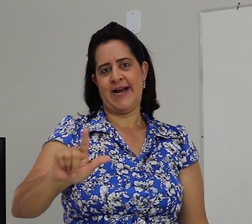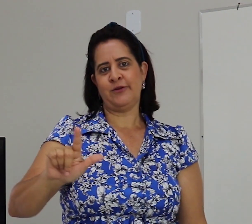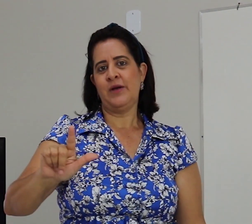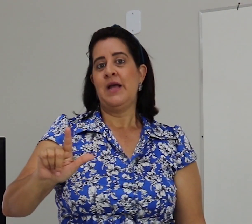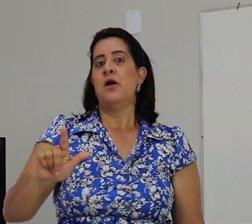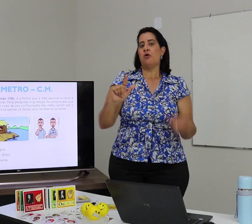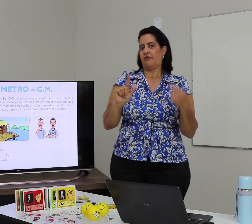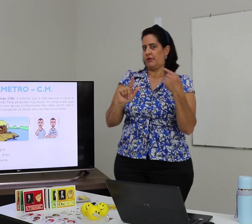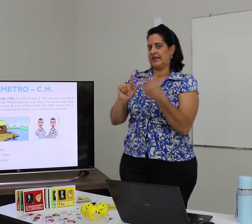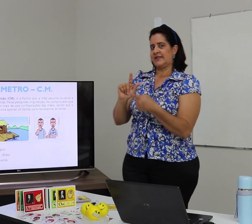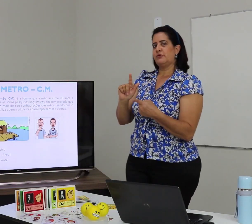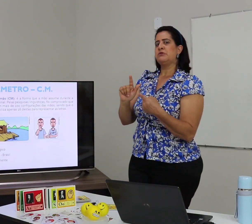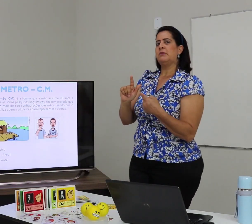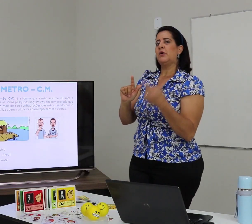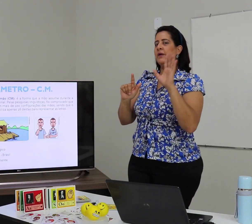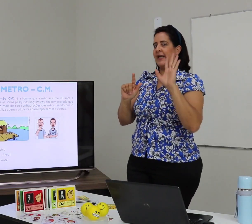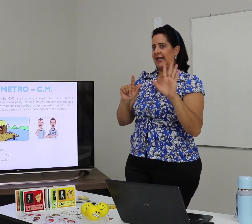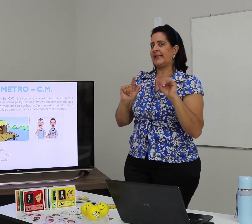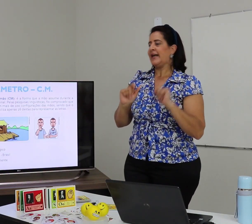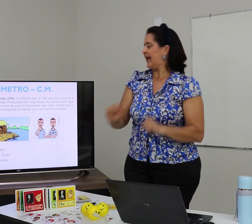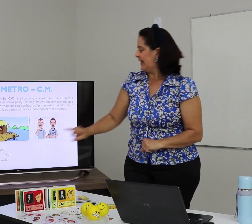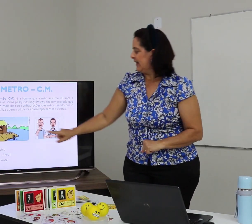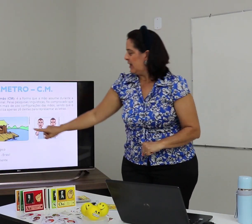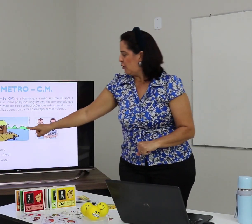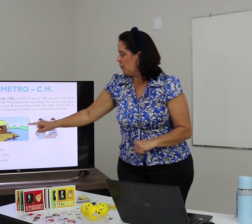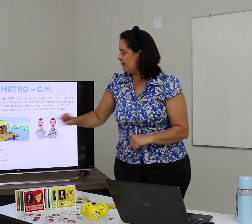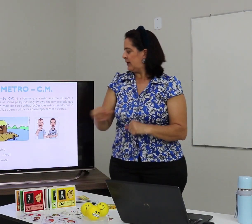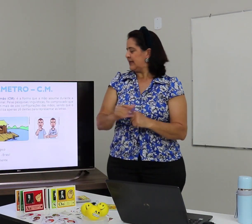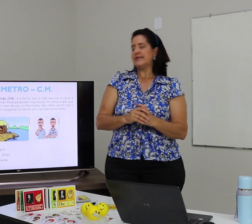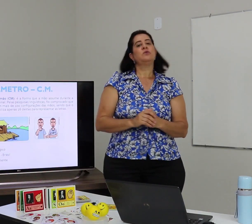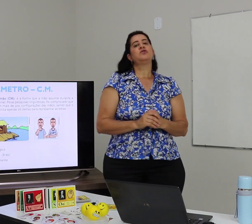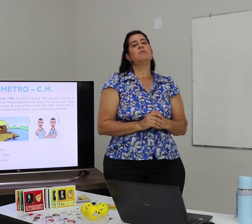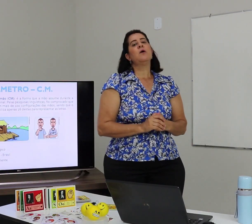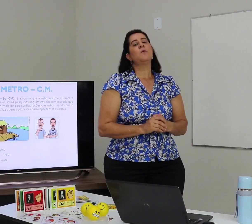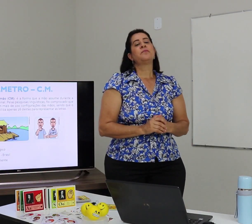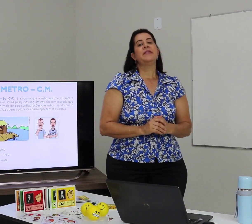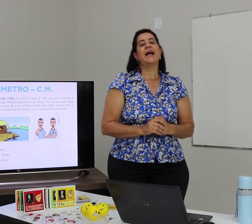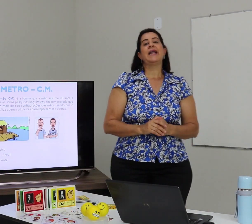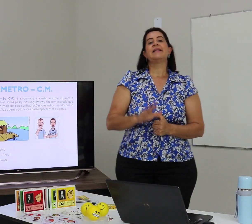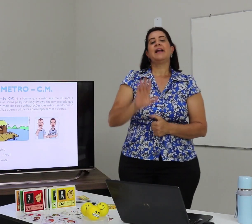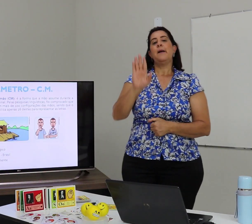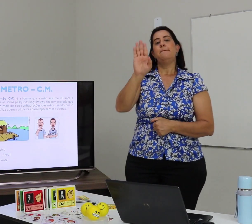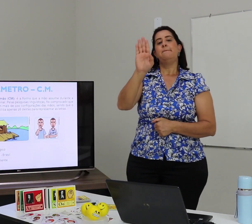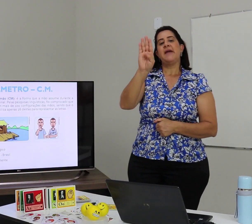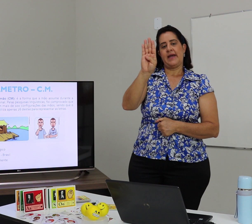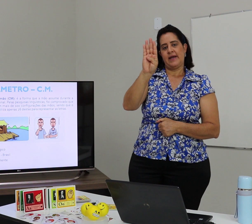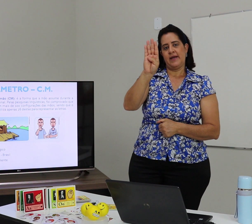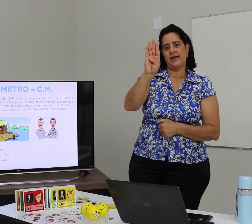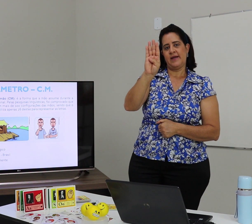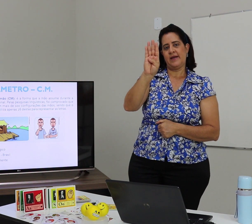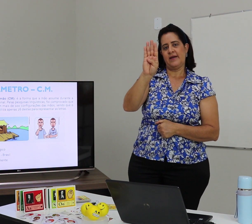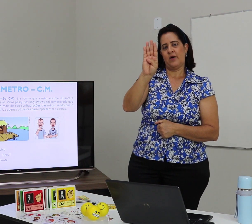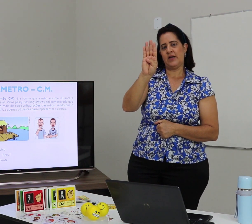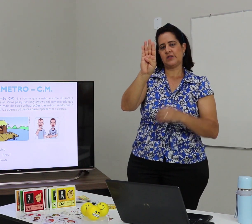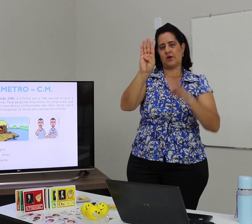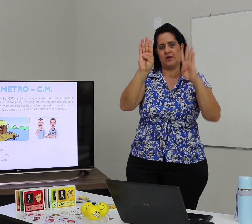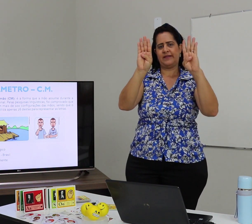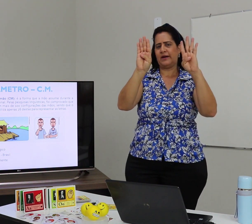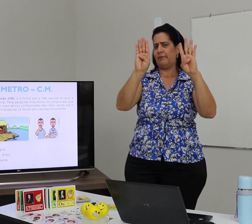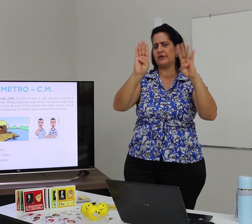Certo? Configuração de mão na letra L. Configuração de mão na letra B. Olha só, letra B a